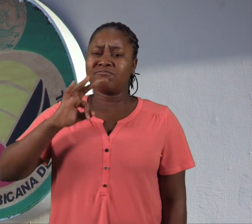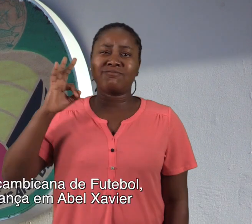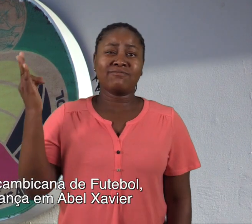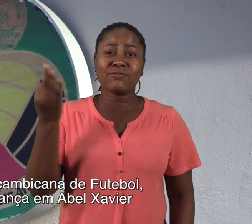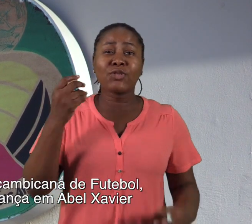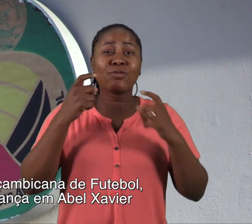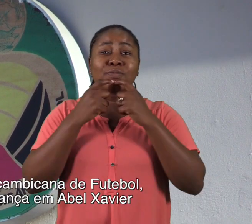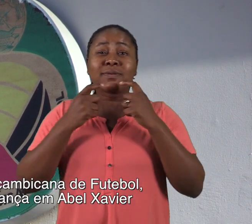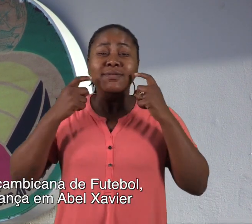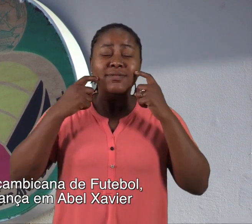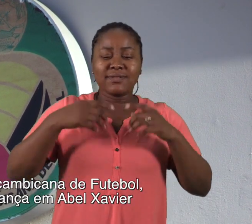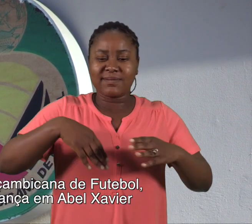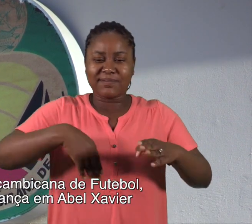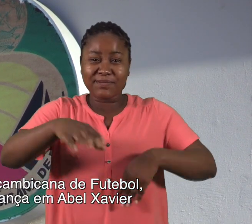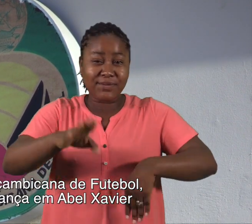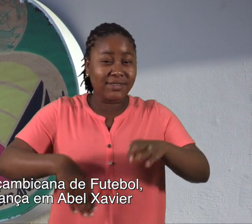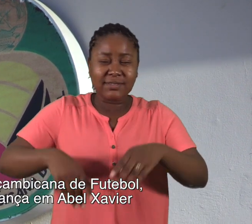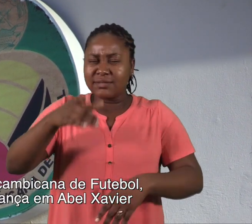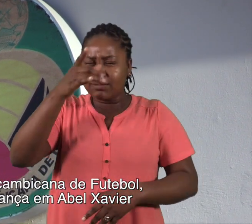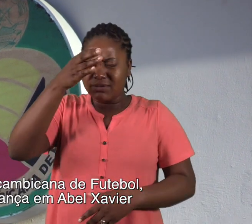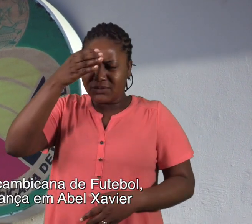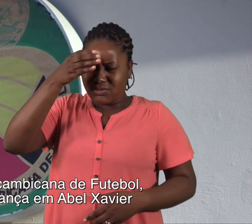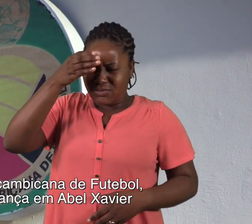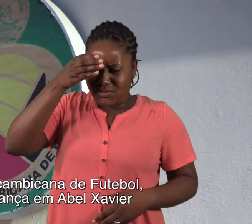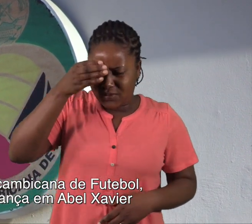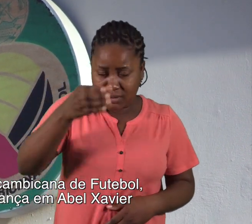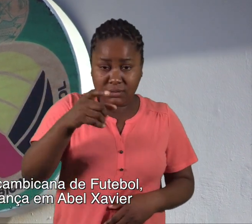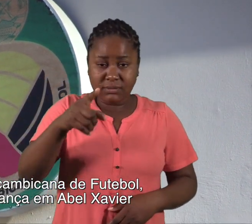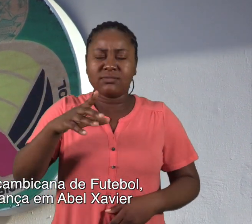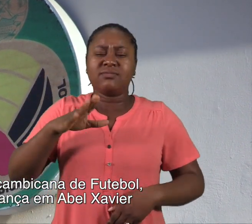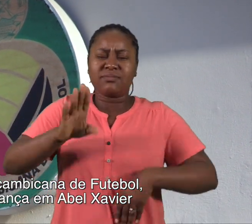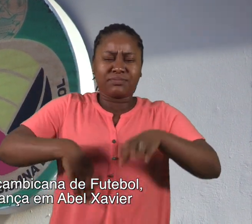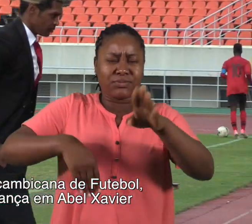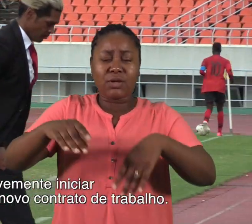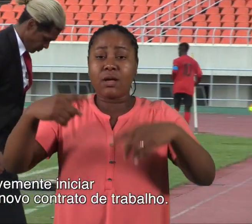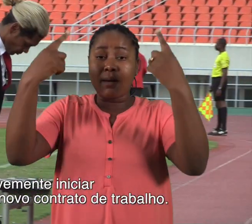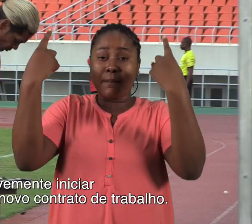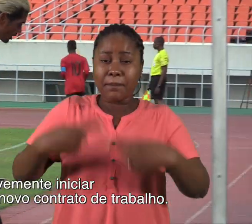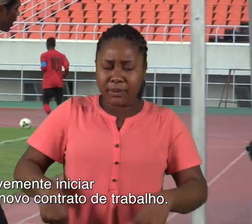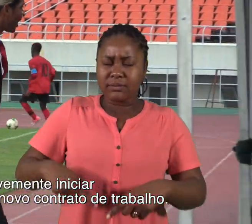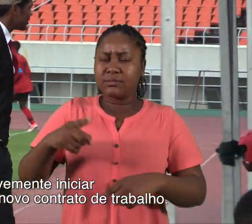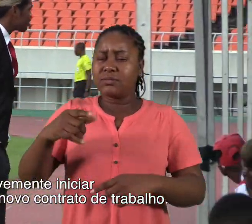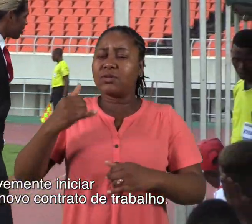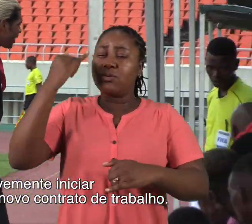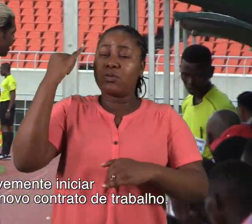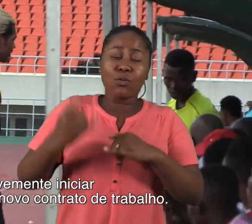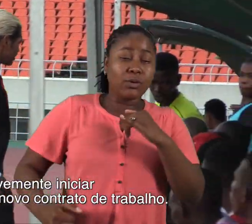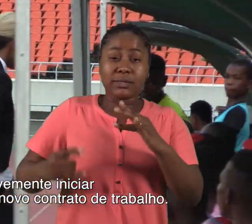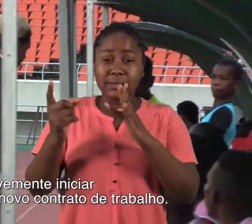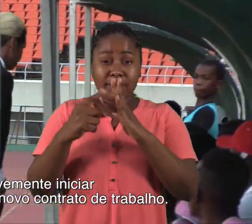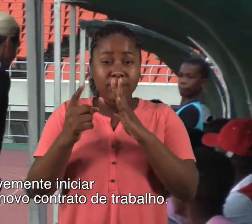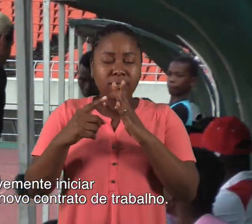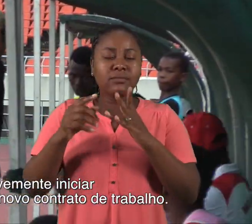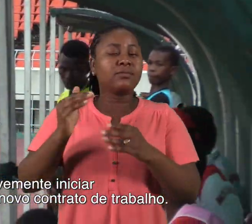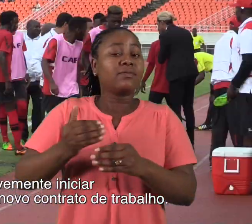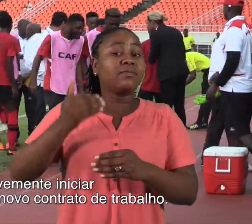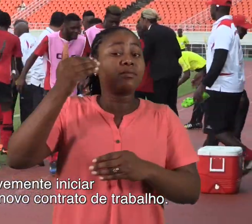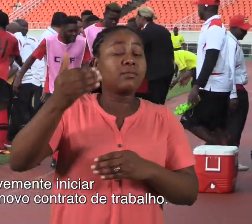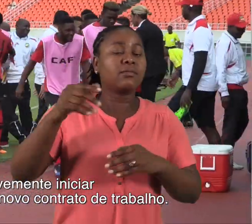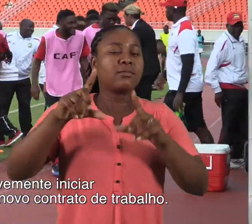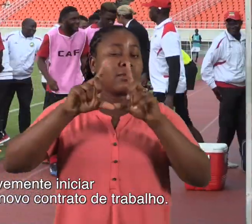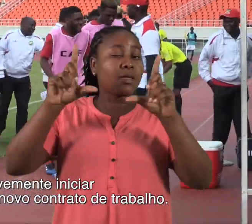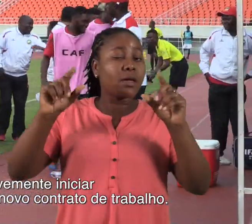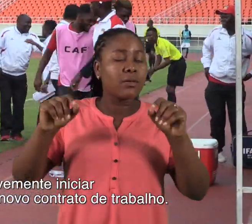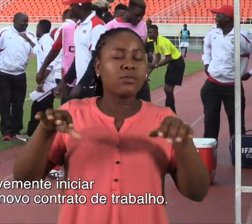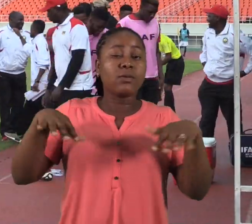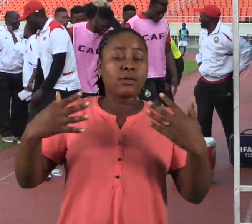A Federação Moçambicana de Futebol mantém a confiança no Abel Xavier e vai brevemente iniciar a negociação de um novo